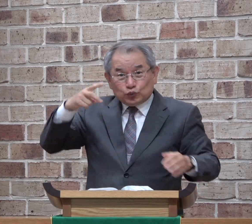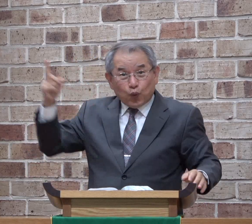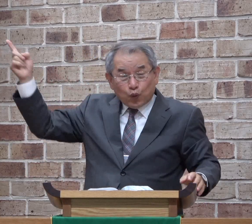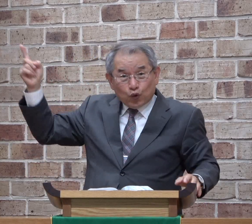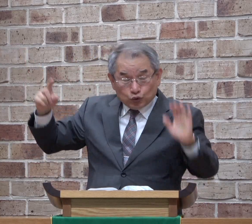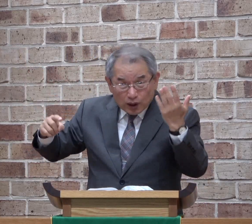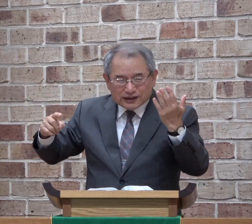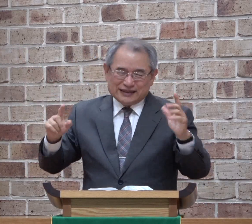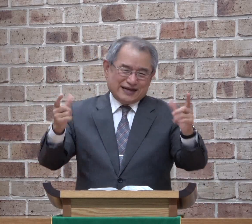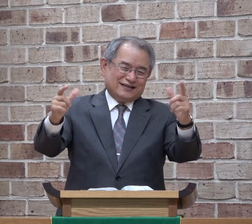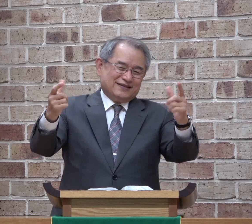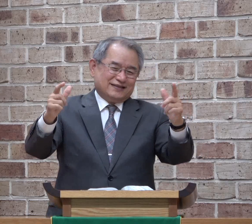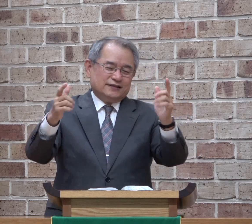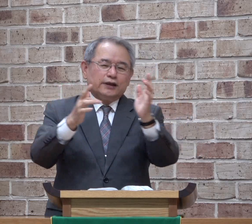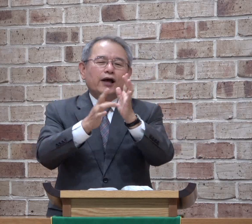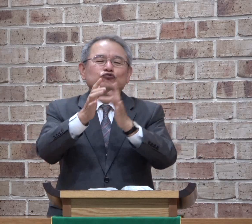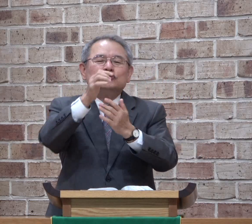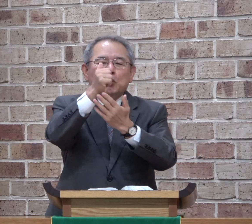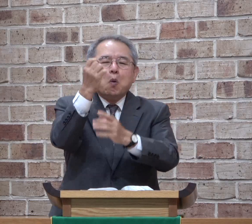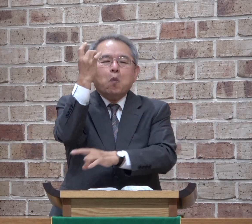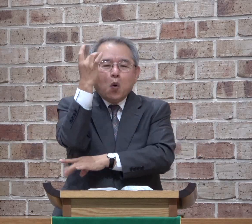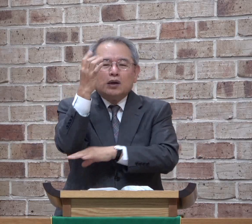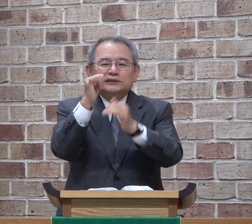예수님도 그러실까요? 예수님은